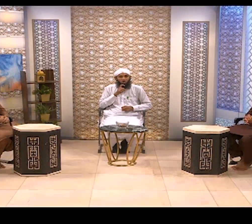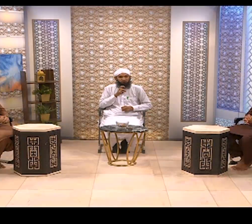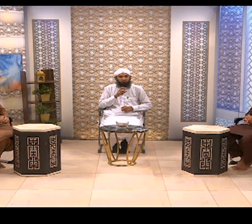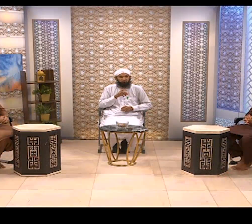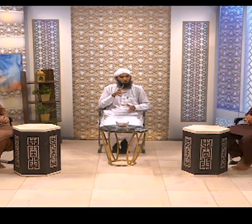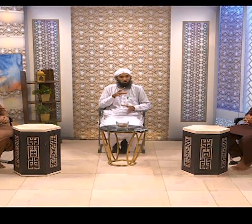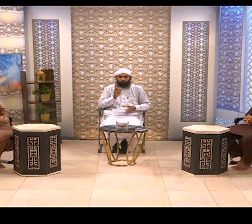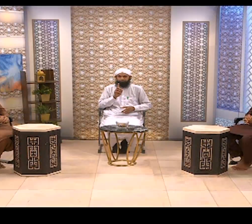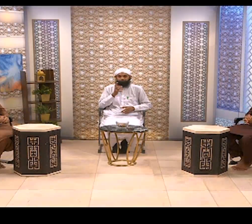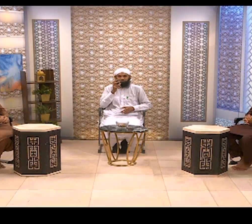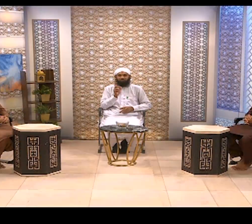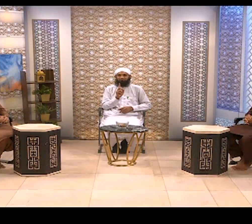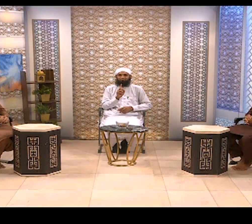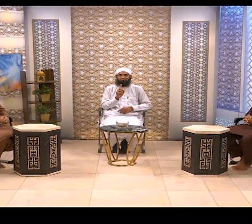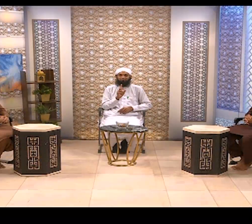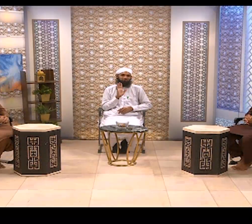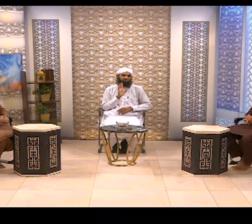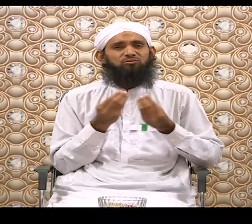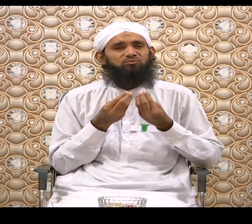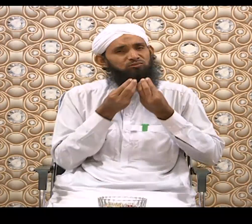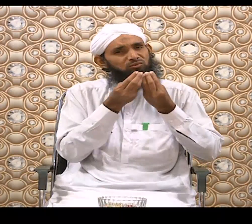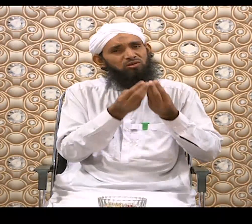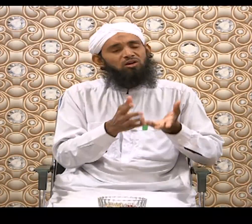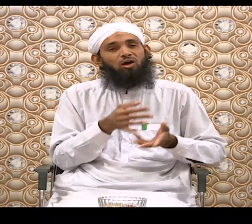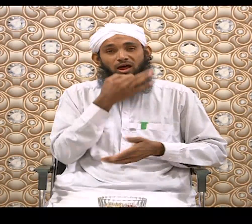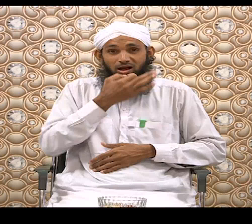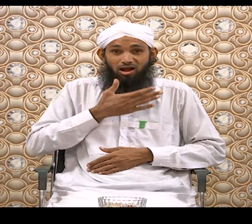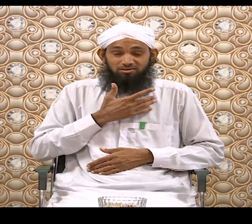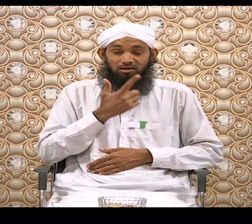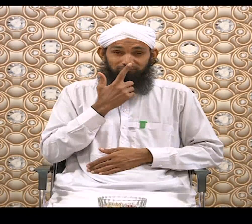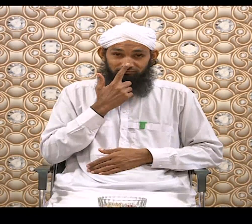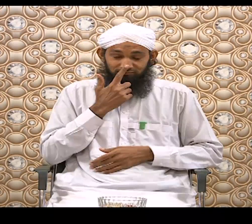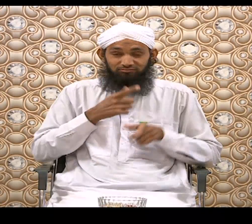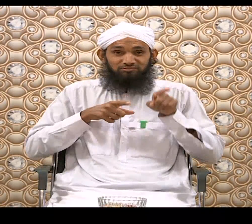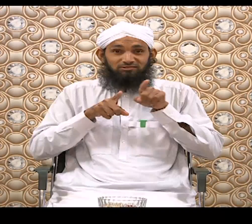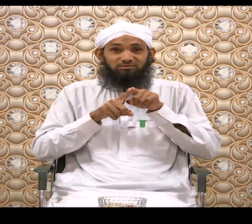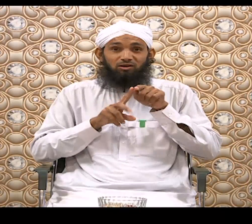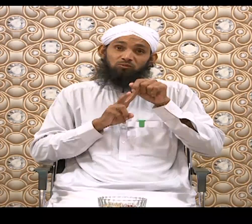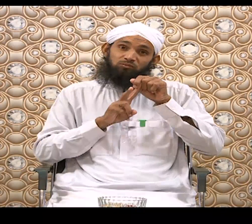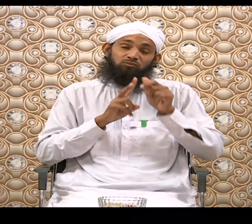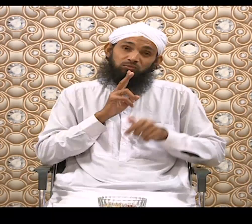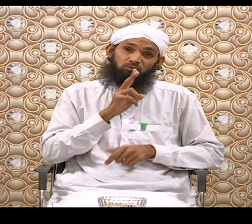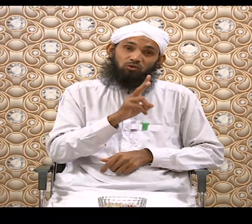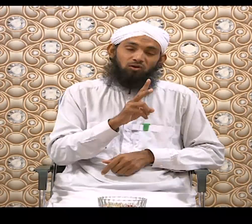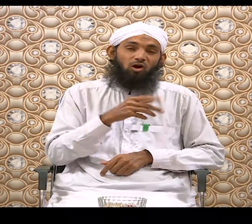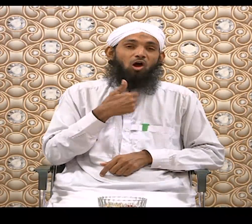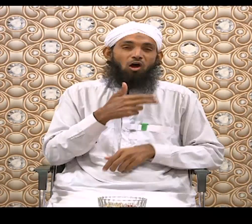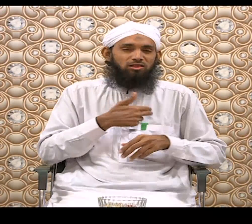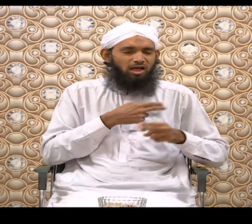تک نہ کہنا اور انہیں نہ جھڑکنا اور ان سے تعظیم کی بات کہنا اور ان کے لیے آجزی کا بازو بچھا نرم دلی